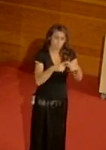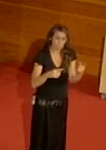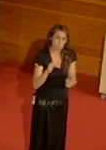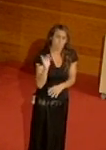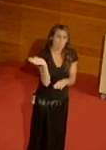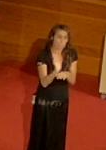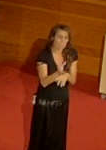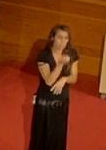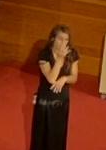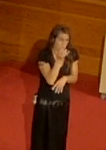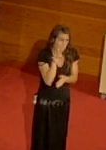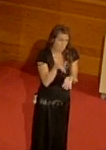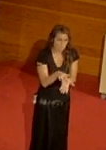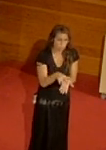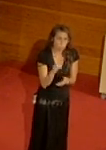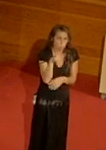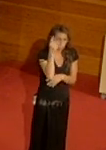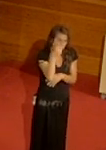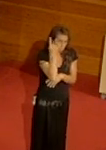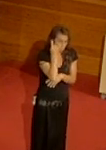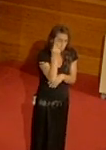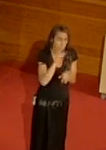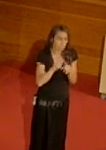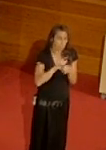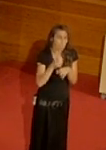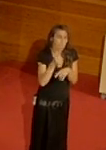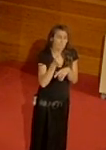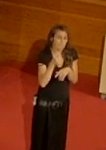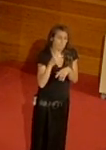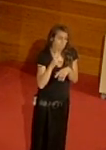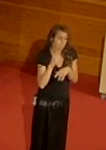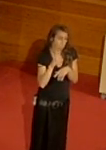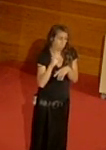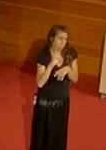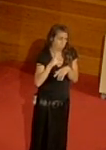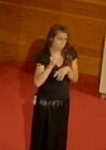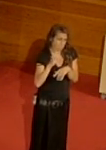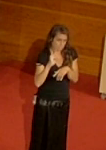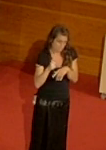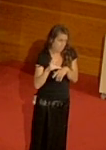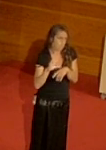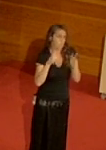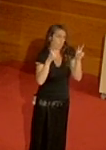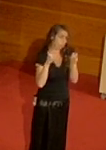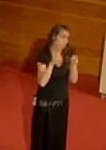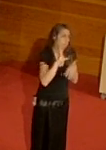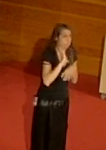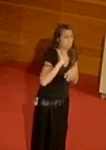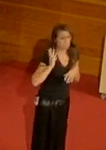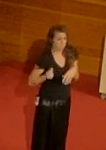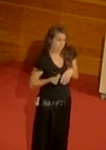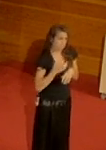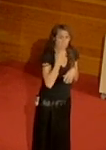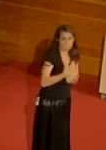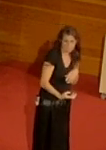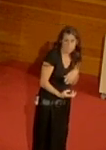cita en los cines Florida vamos a proyectar la película at pockey que trata sobre el tema también palestino israelí y en este caso